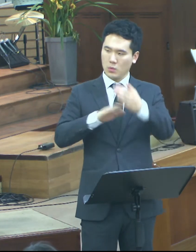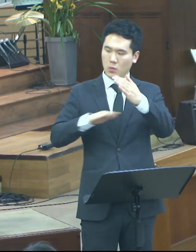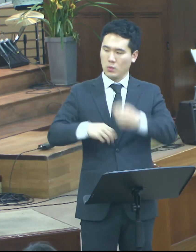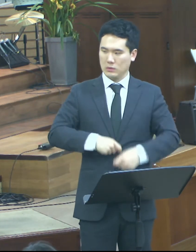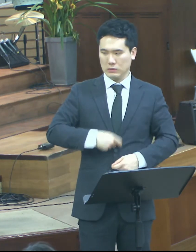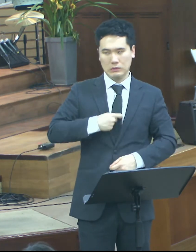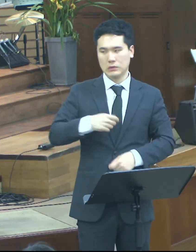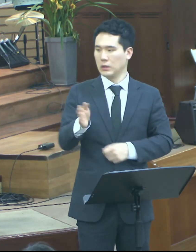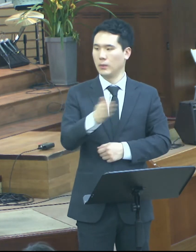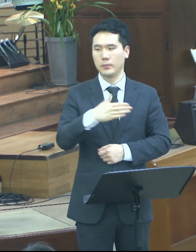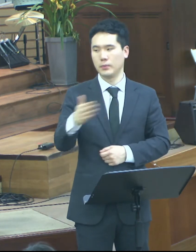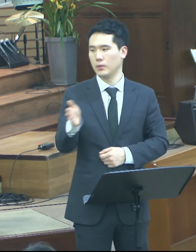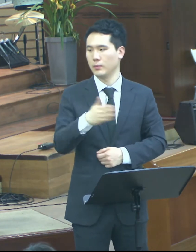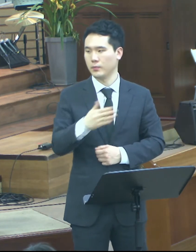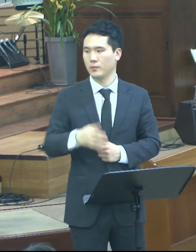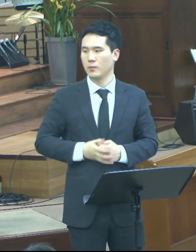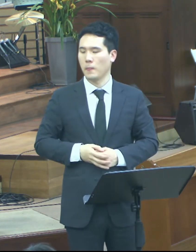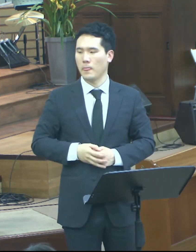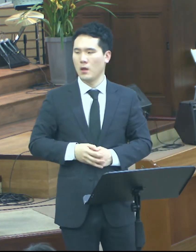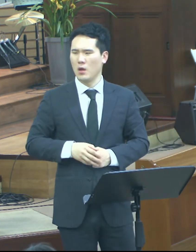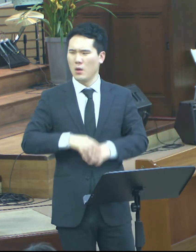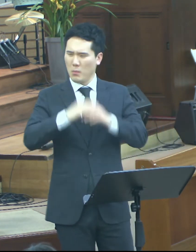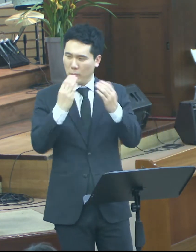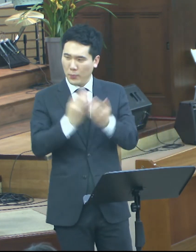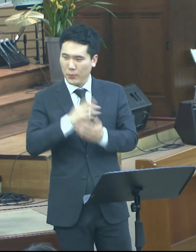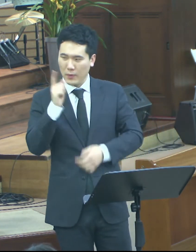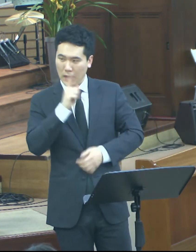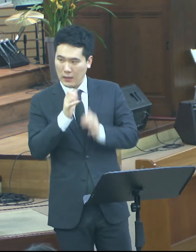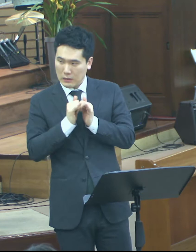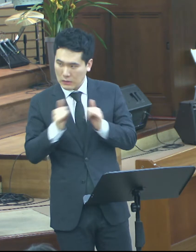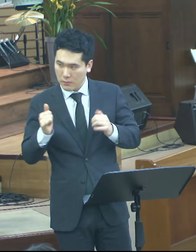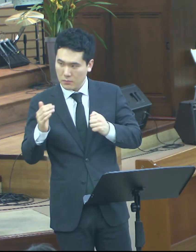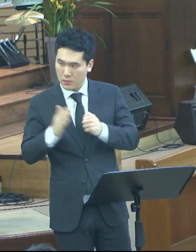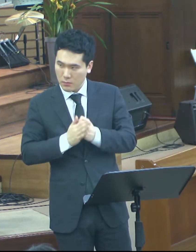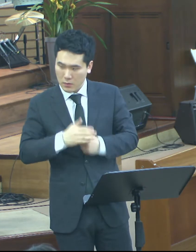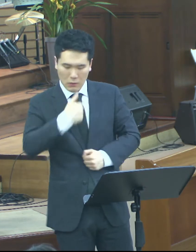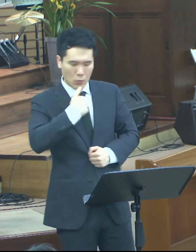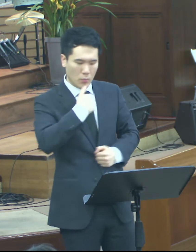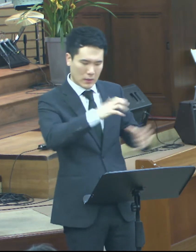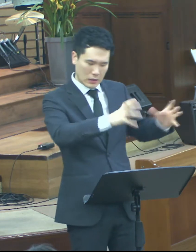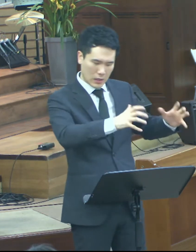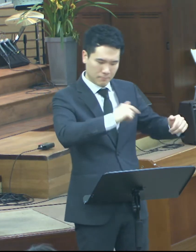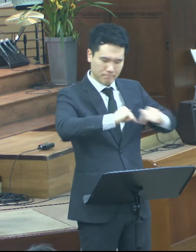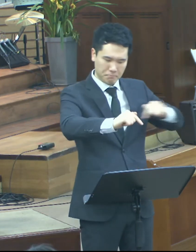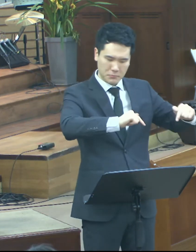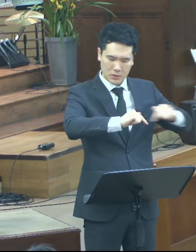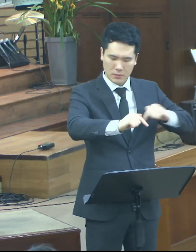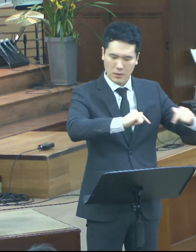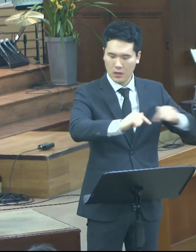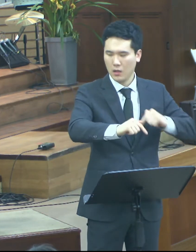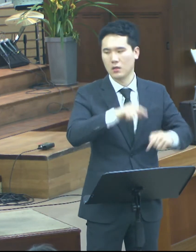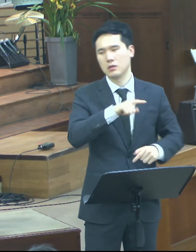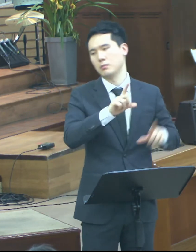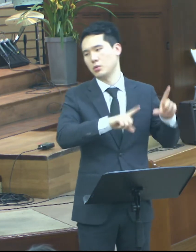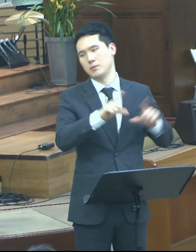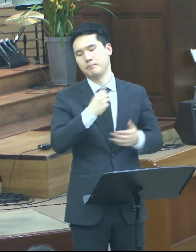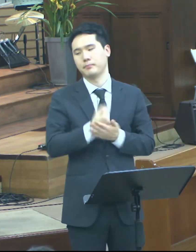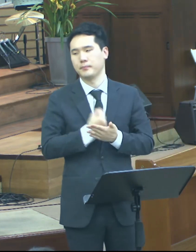의해 로마가 지배당하고 있다는 사실을 개탄하지 않을 수 없다. 이 악한 자들은 규제를 받는 대신 칭송을 누리고